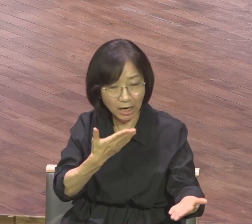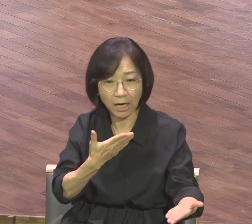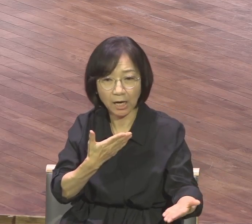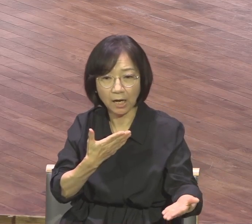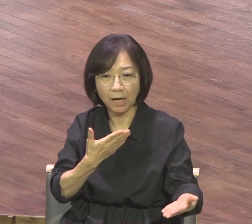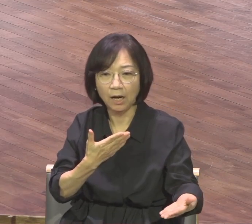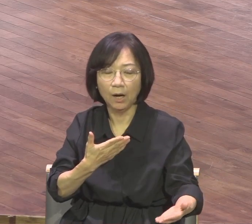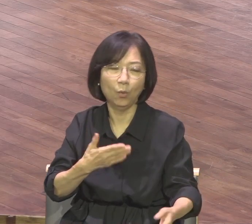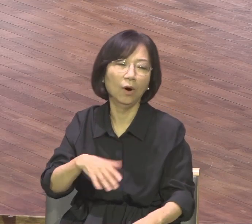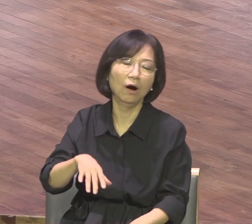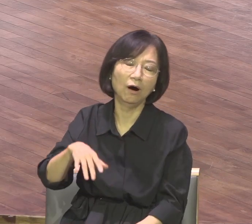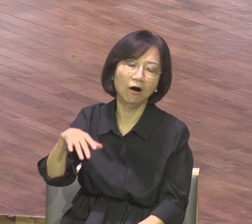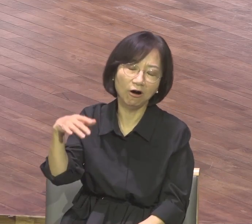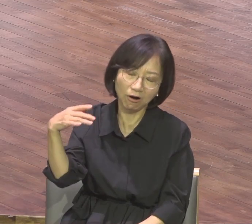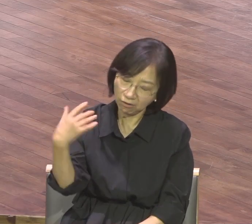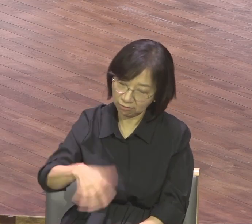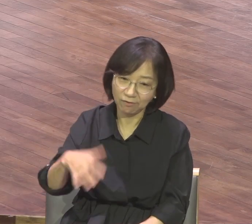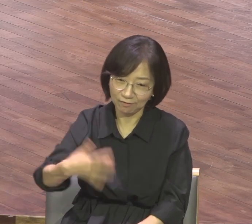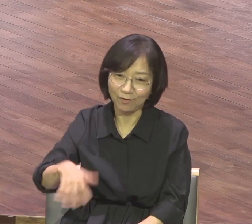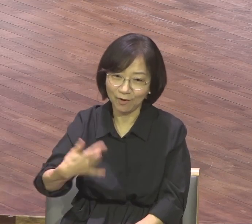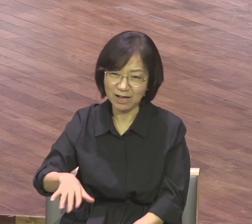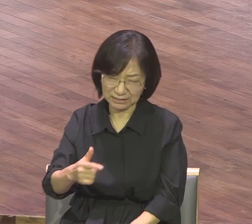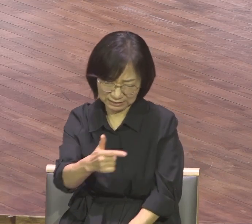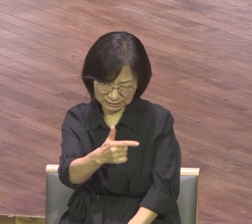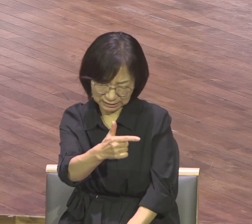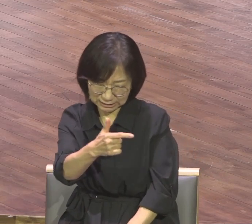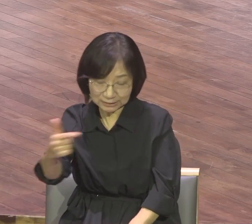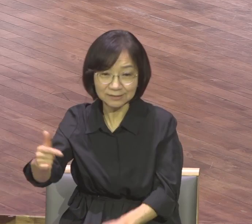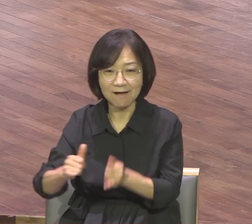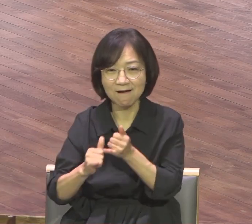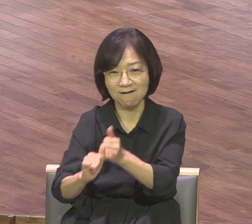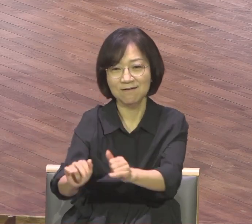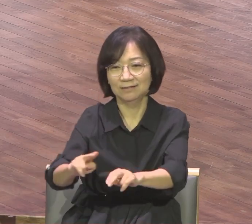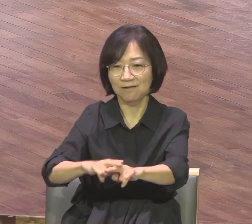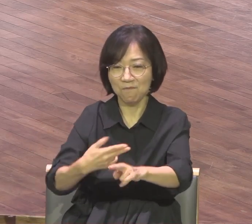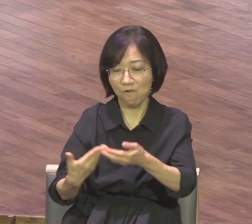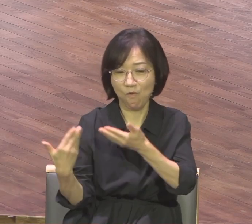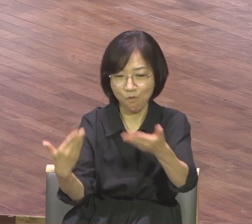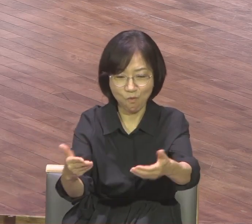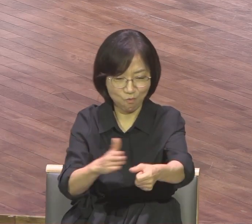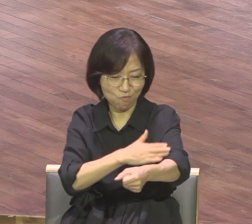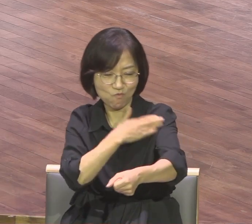이 내용만 보더라도 어마어마한 보상, 이 뭐 특혜,